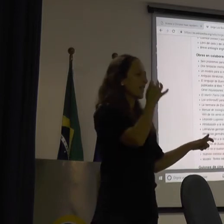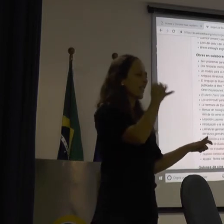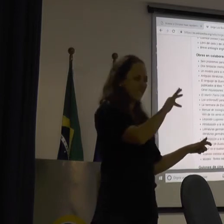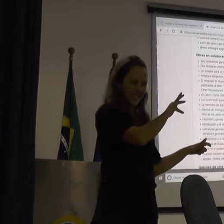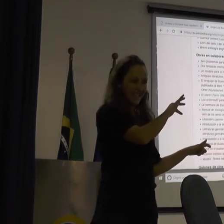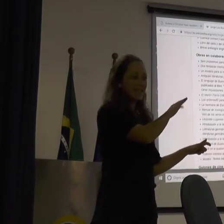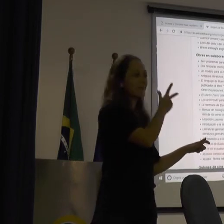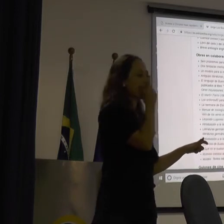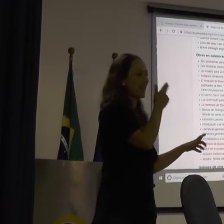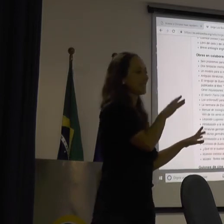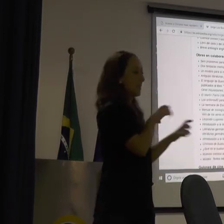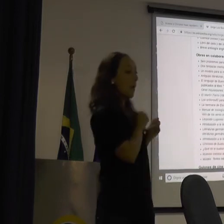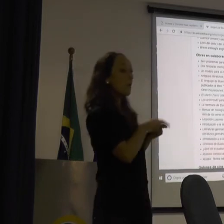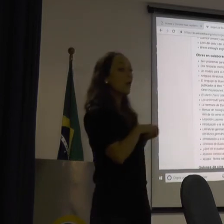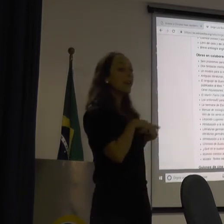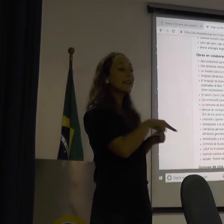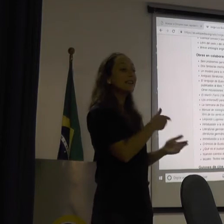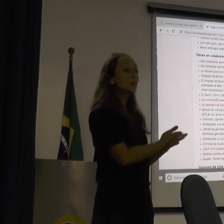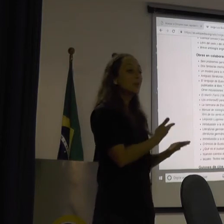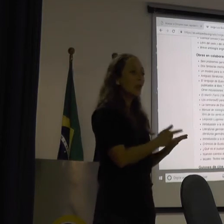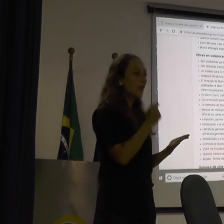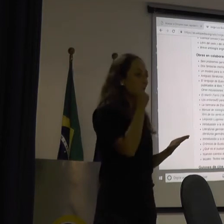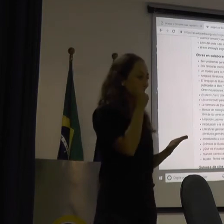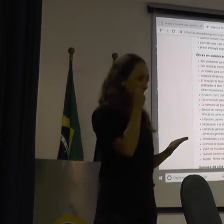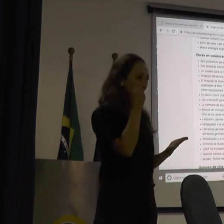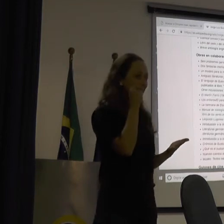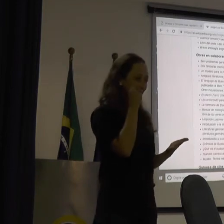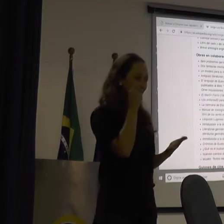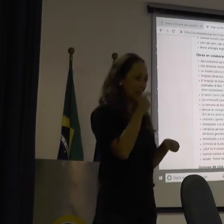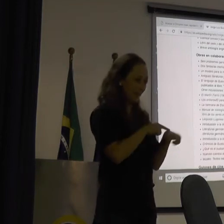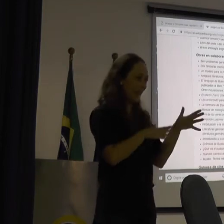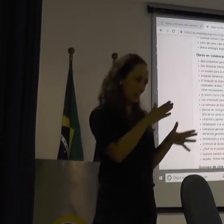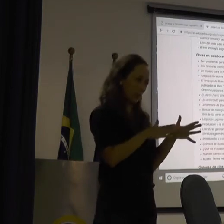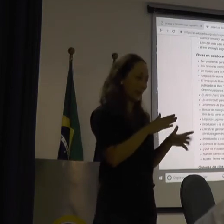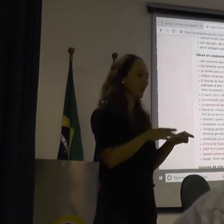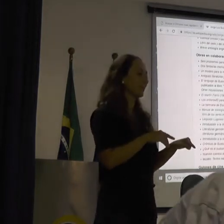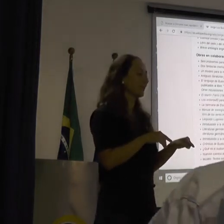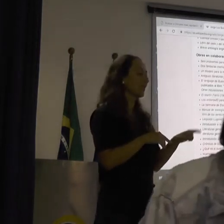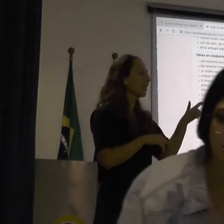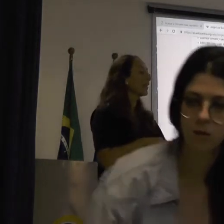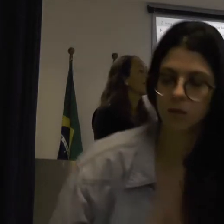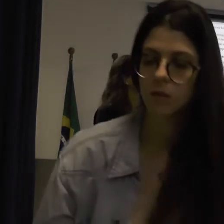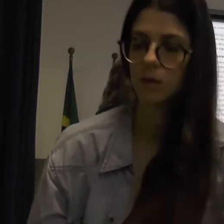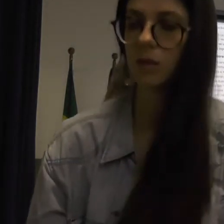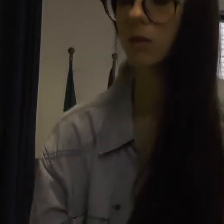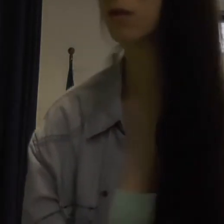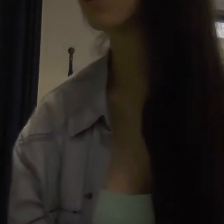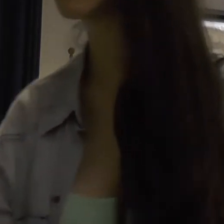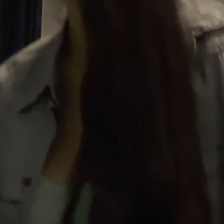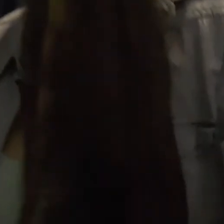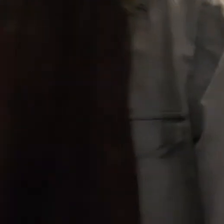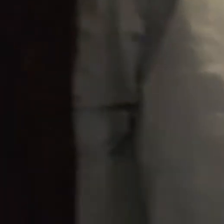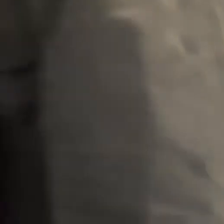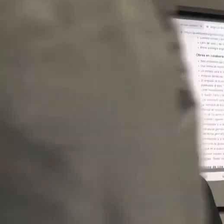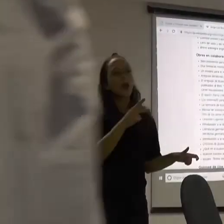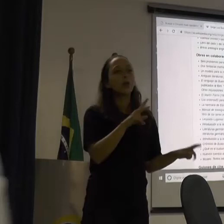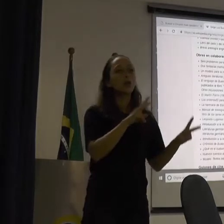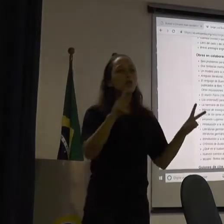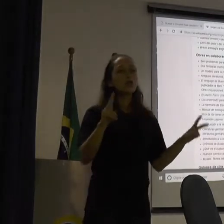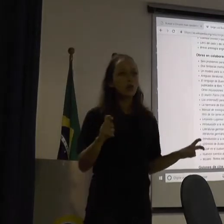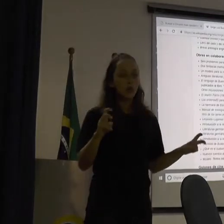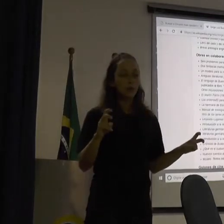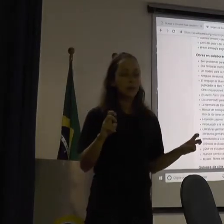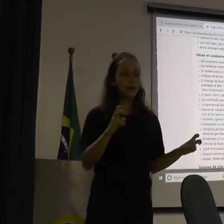no liceu em Genebra, né? Ele falava o seguinte, né? Quando as pessoas falam, por exemplo, do Platão, né? Ele fala